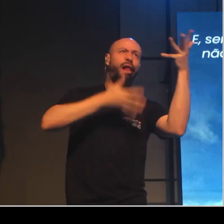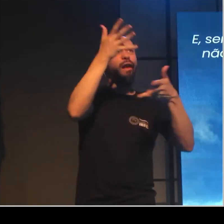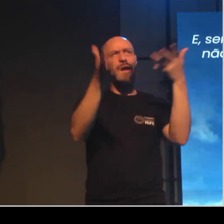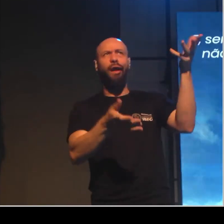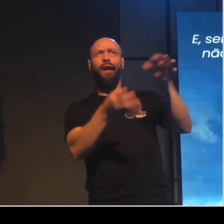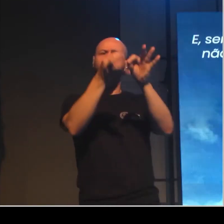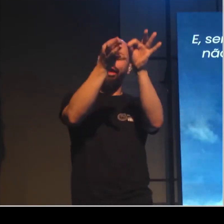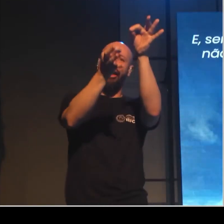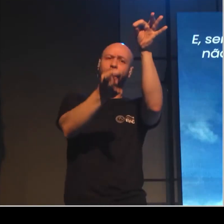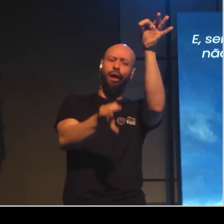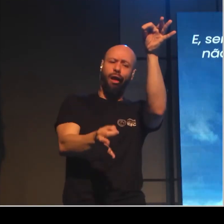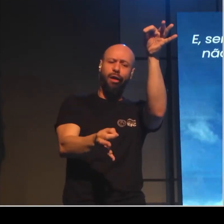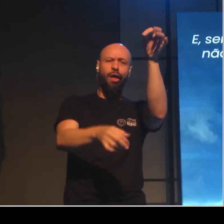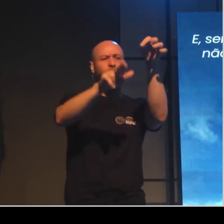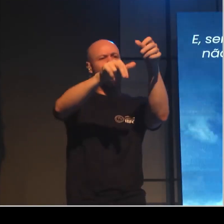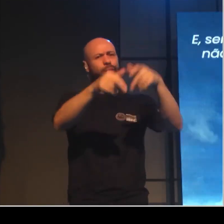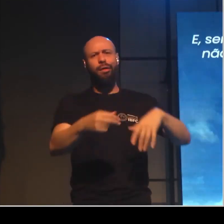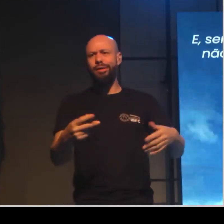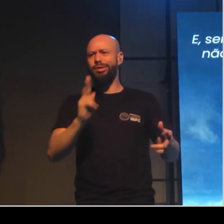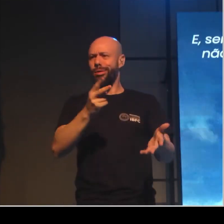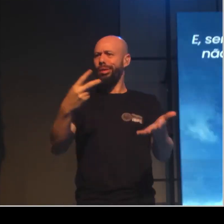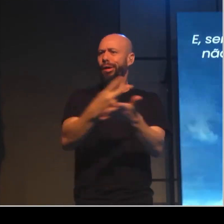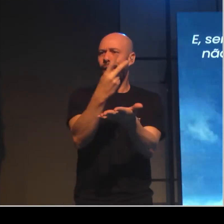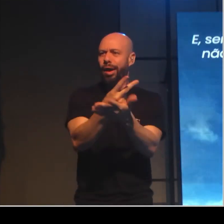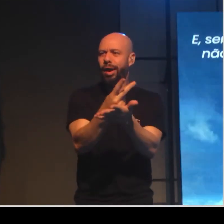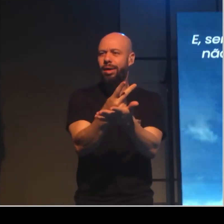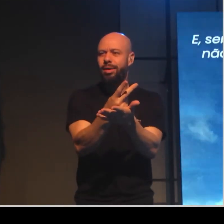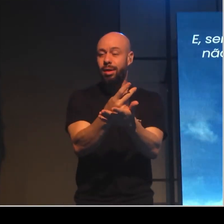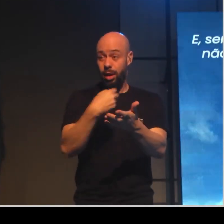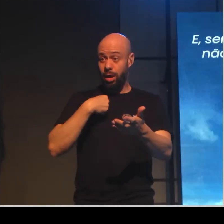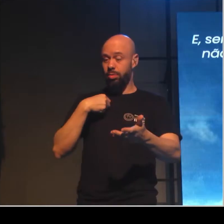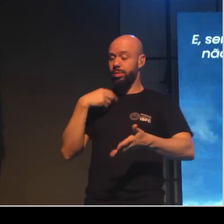vai e nunca dá certo, porque não está seguindo o plano de Deus.